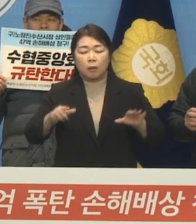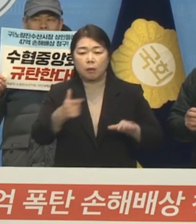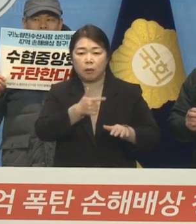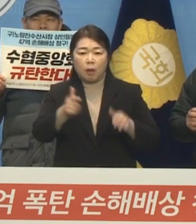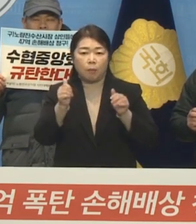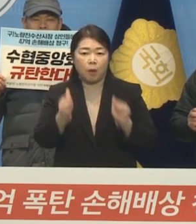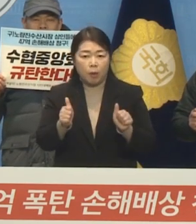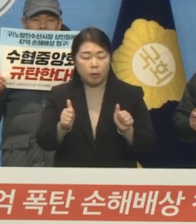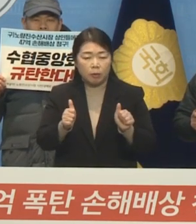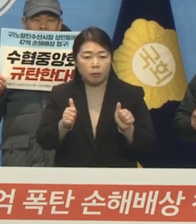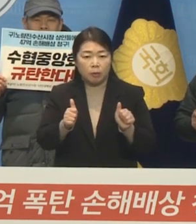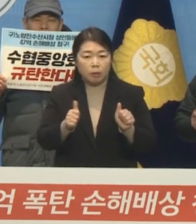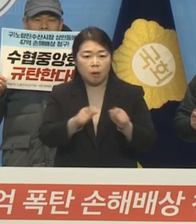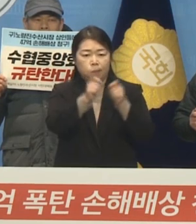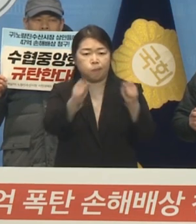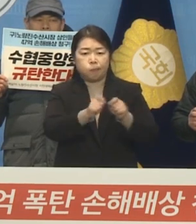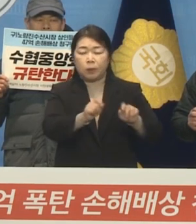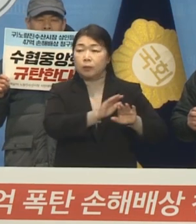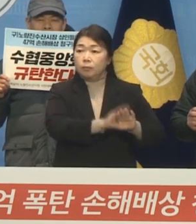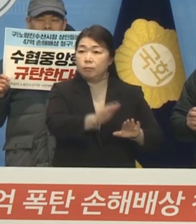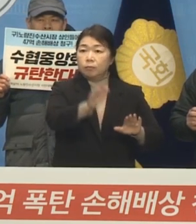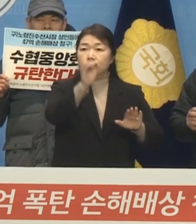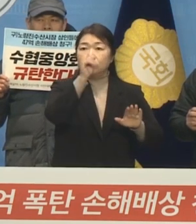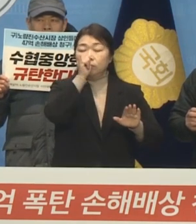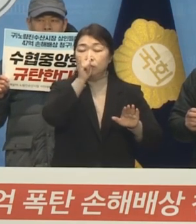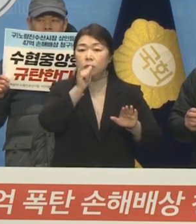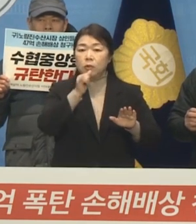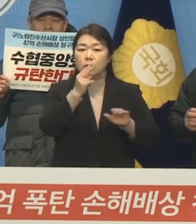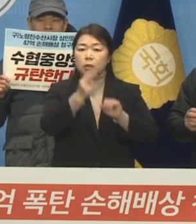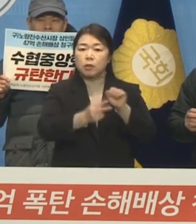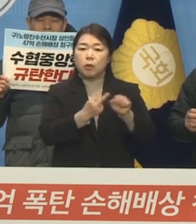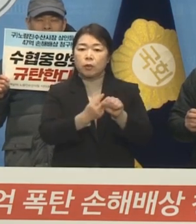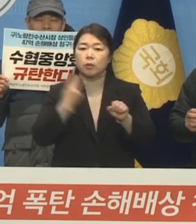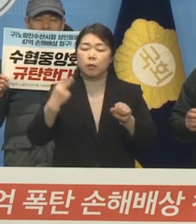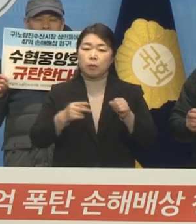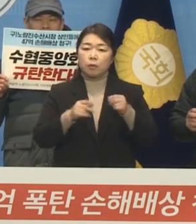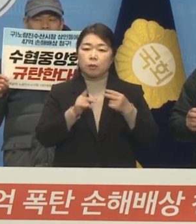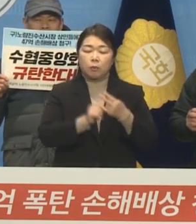대법원에서 계류 중에 있다가 2년 전 2월에